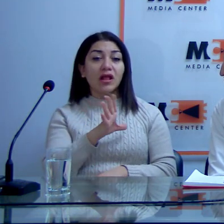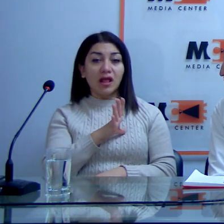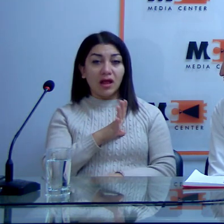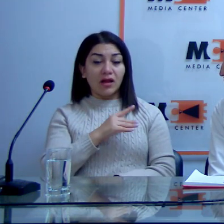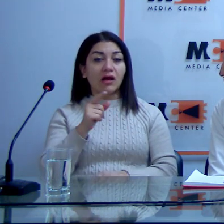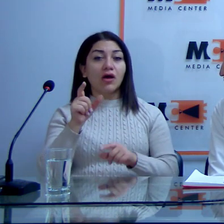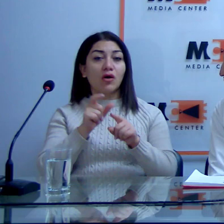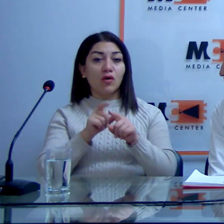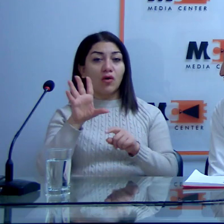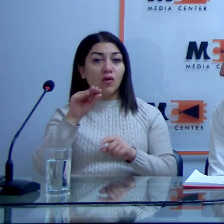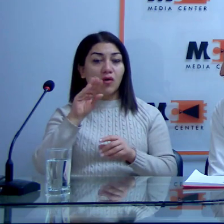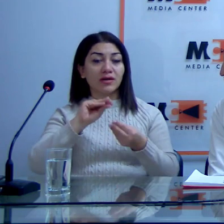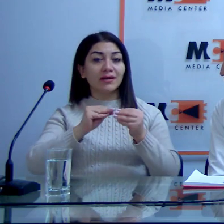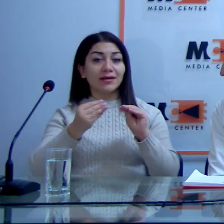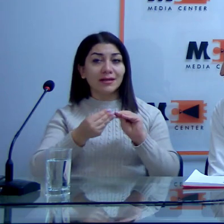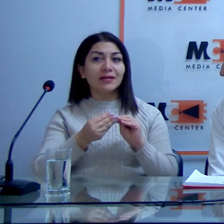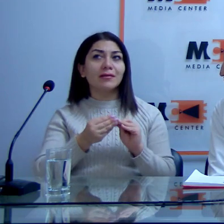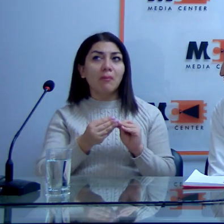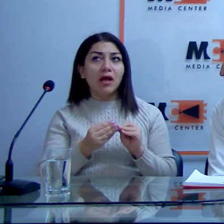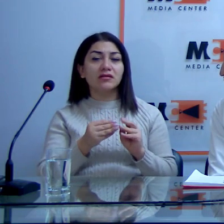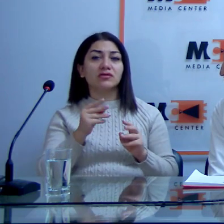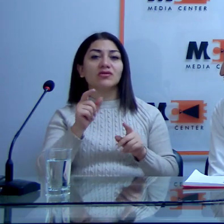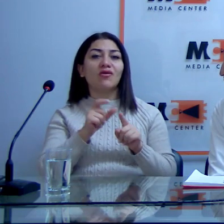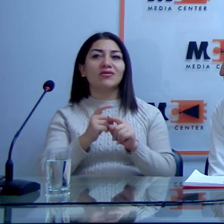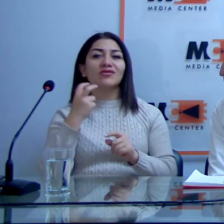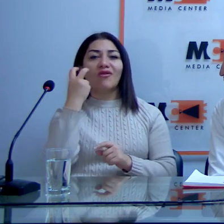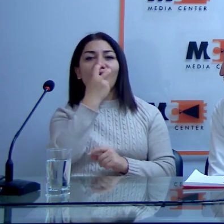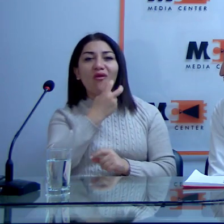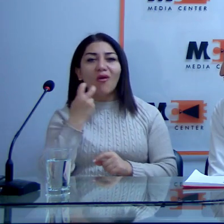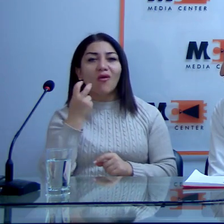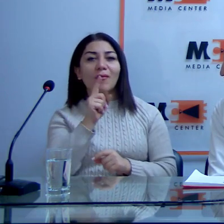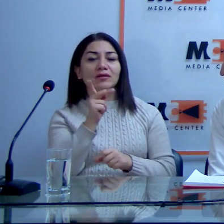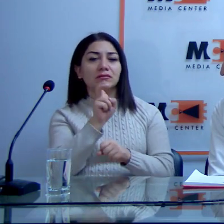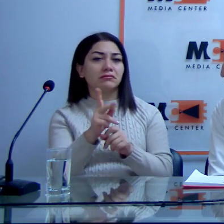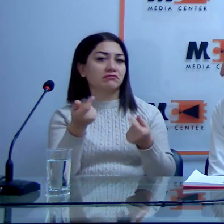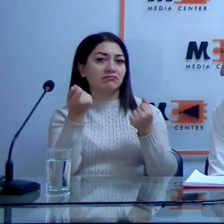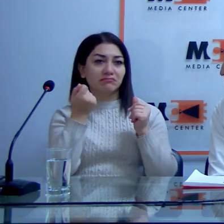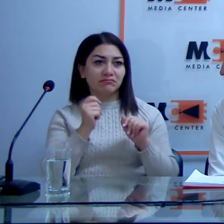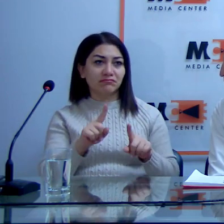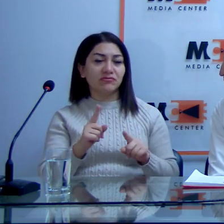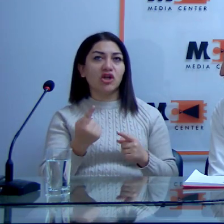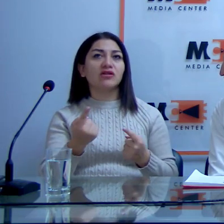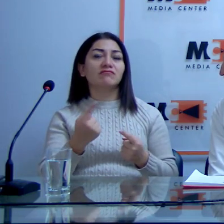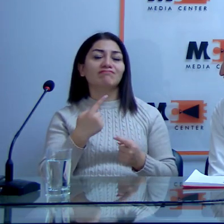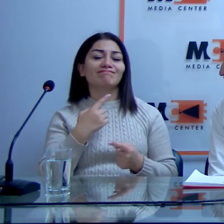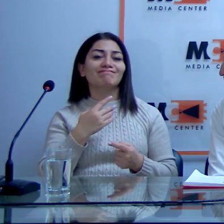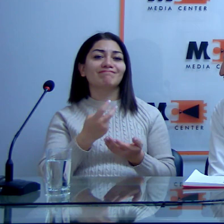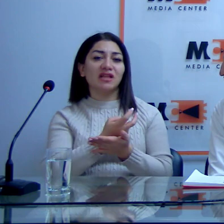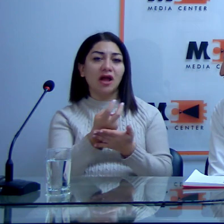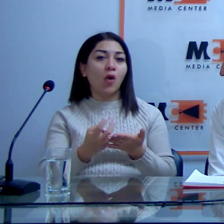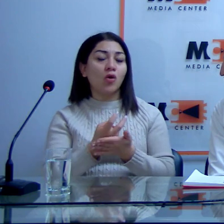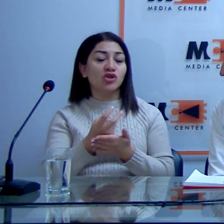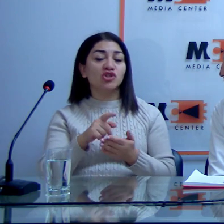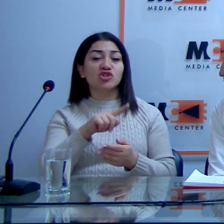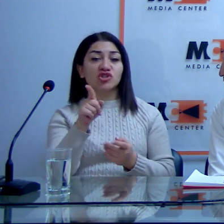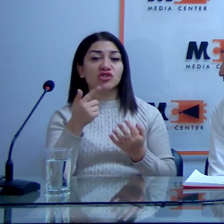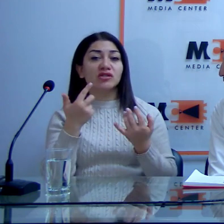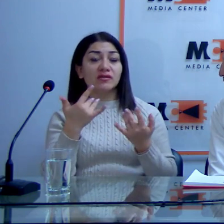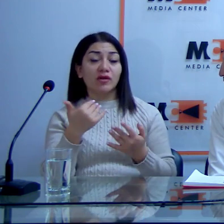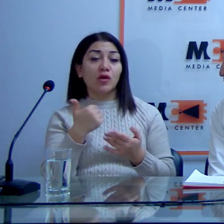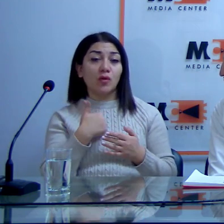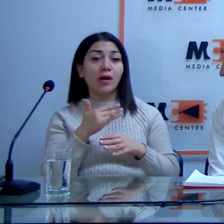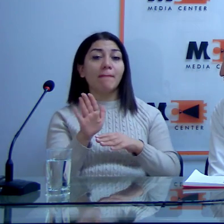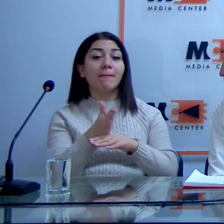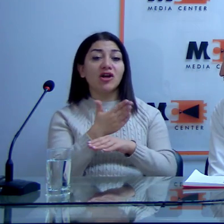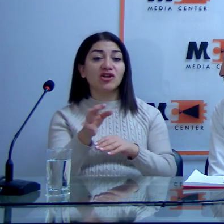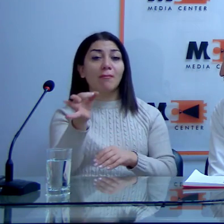խնդիր և երբևէ չի դիմել խոսքային թերապիայի, սա բավականին լուրջ և մտահոգիչ ցուցանիշ է։ Եթե փորձենք տիպաբանել